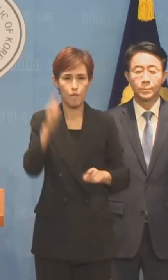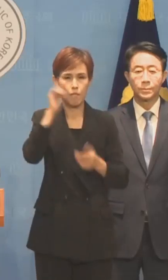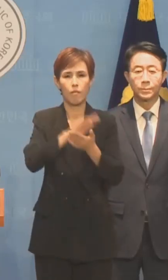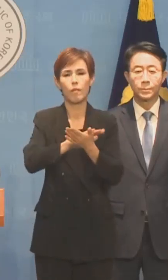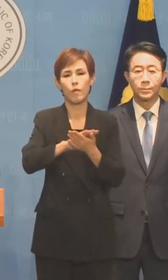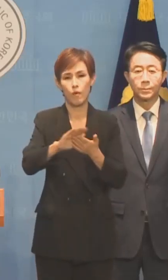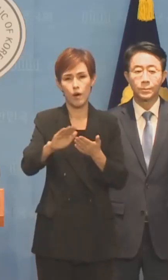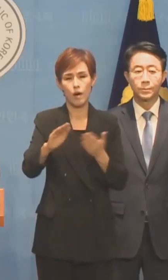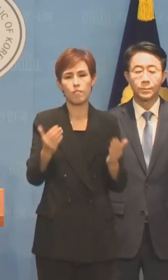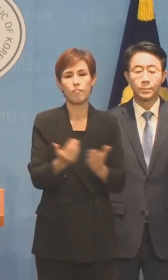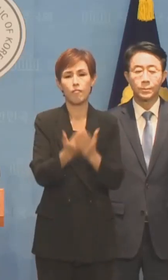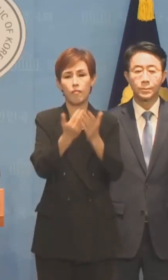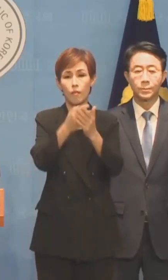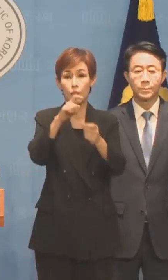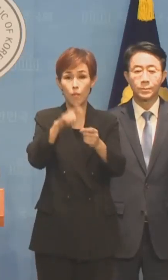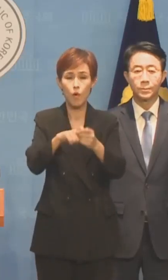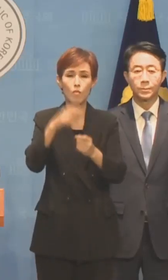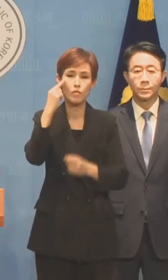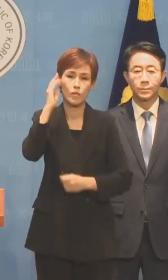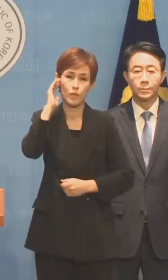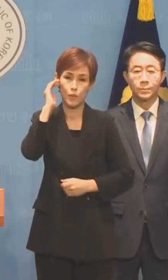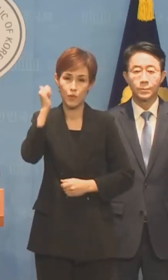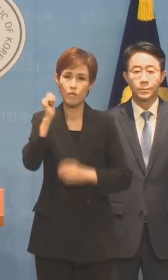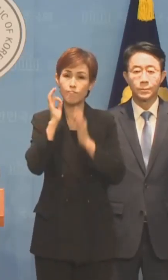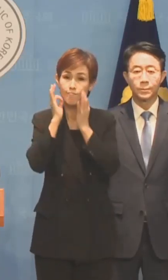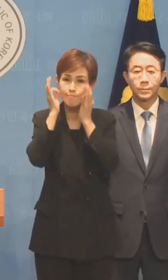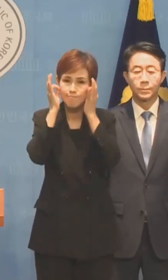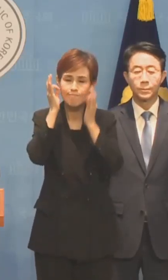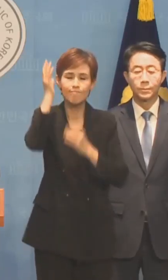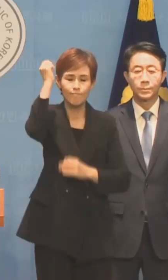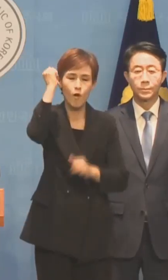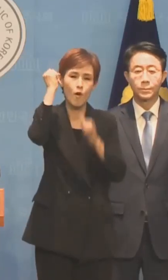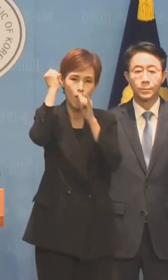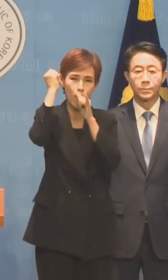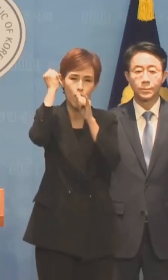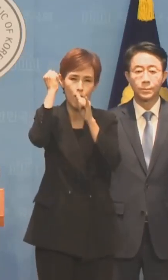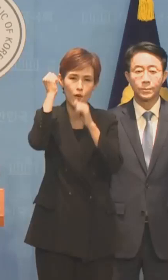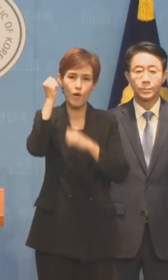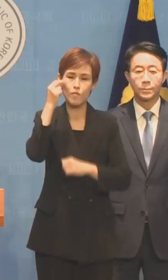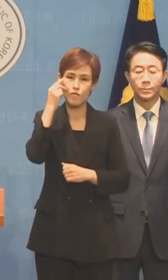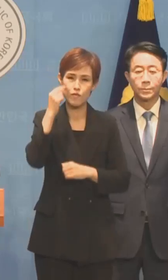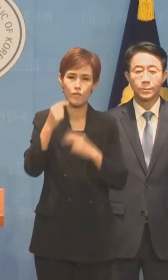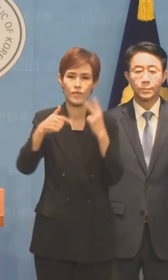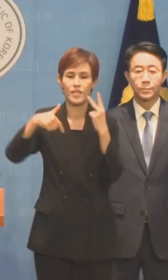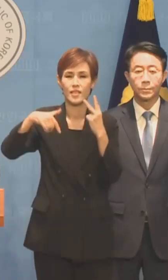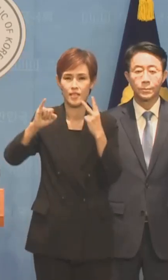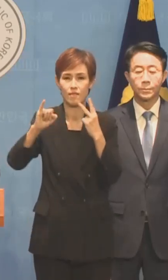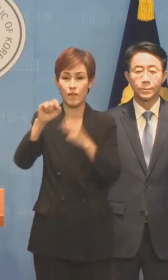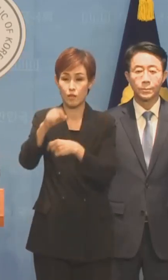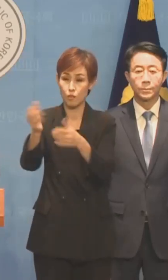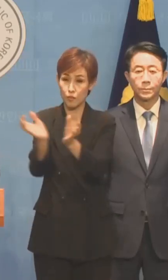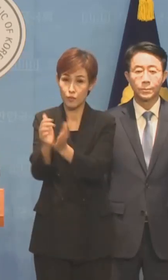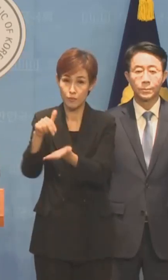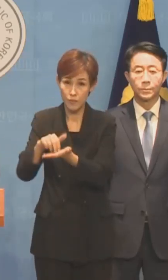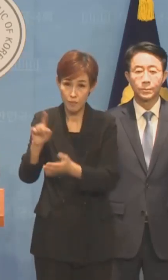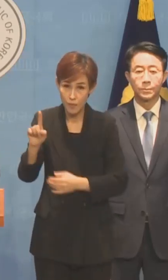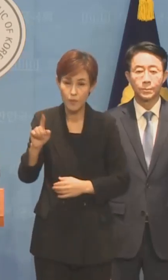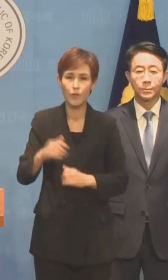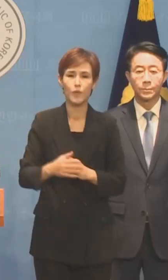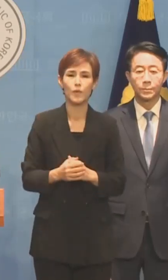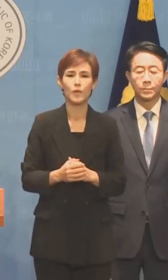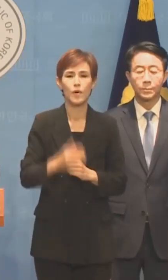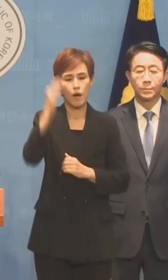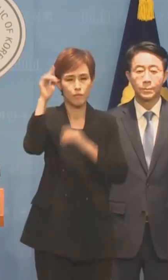평화와 번영을 위한 트럼프 대통령의 노력을 기억하고 있으며 트럼프 2기 행정부에서도 한반도 평화